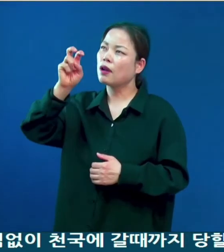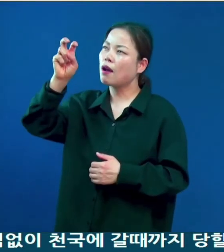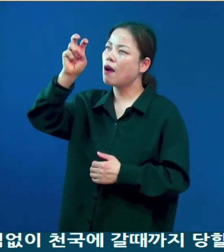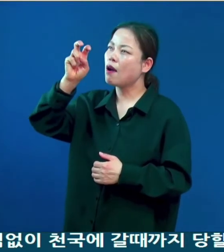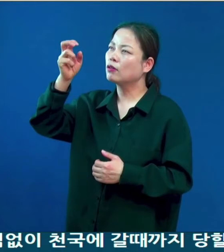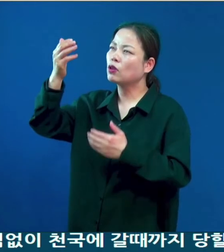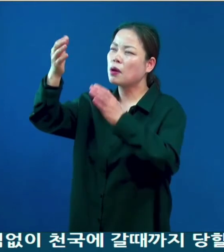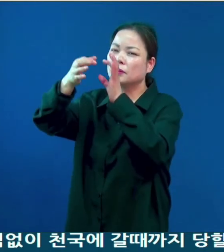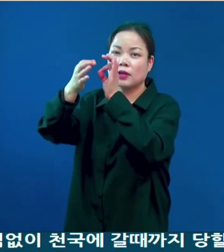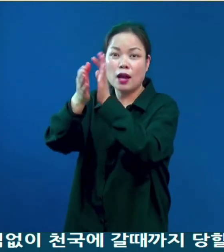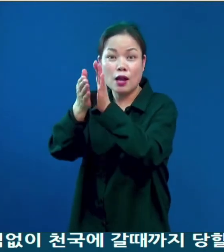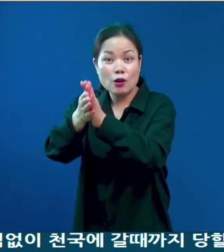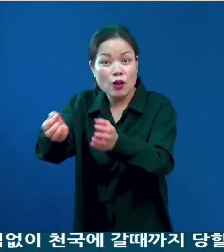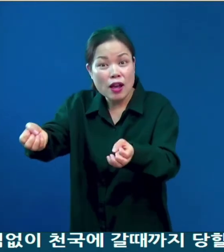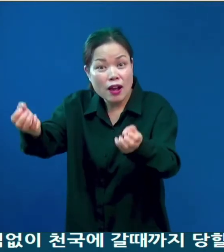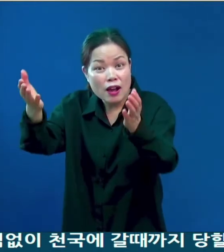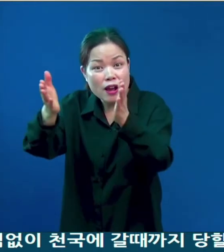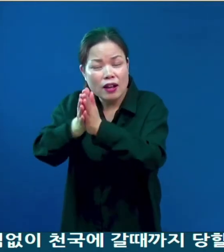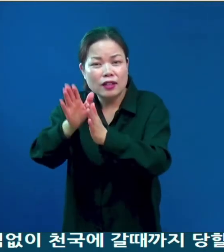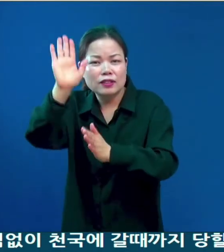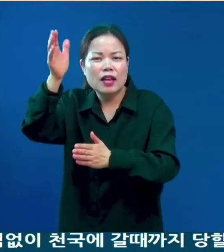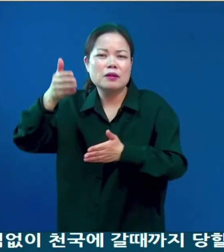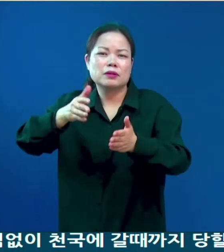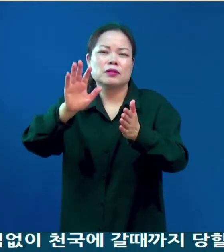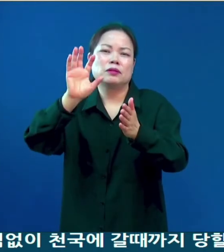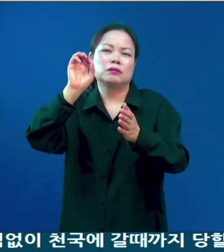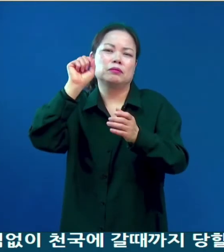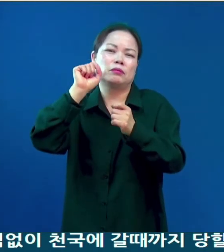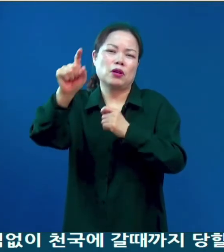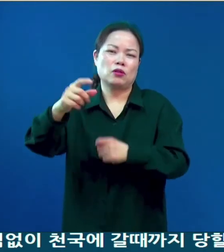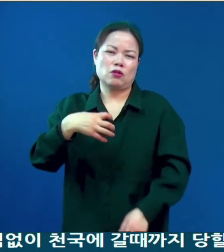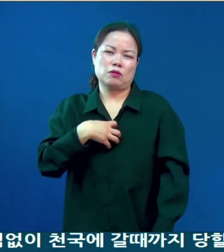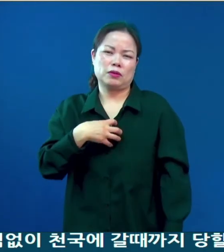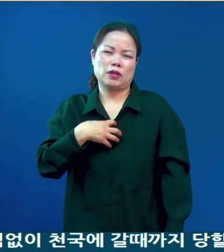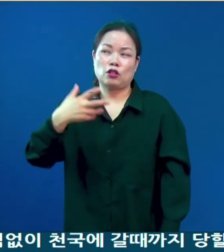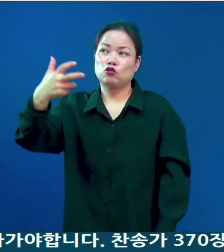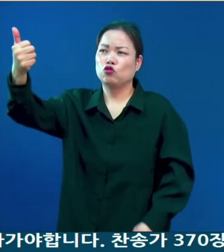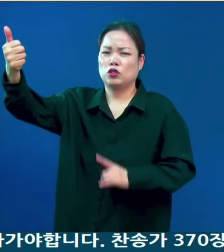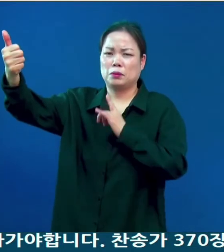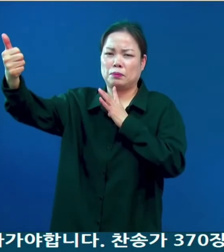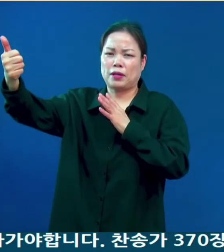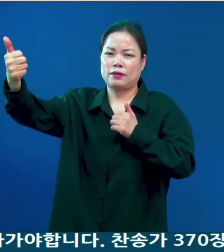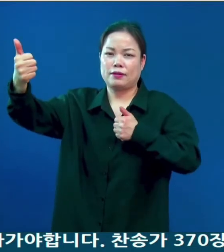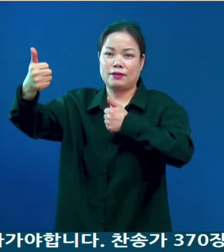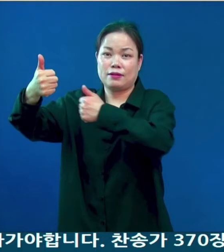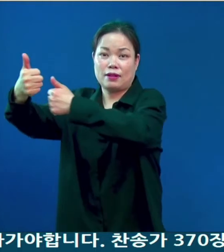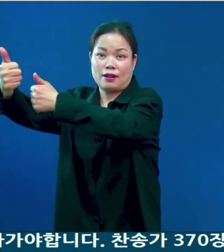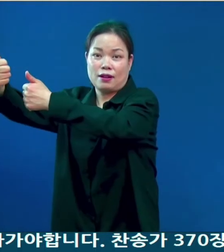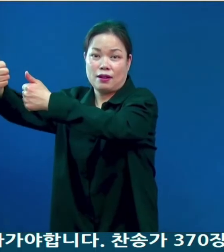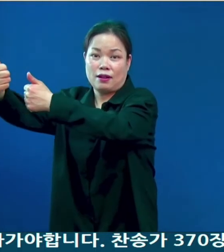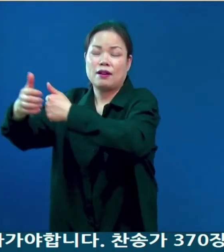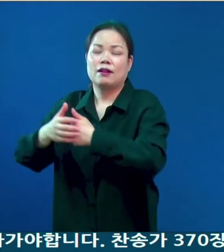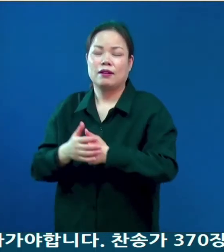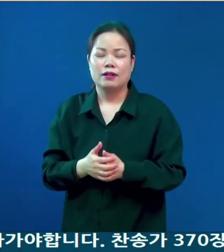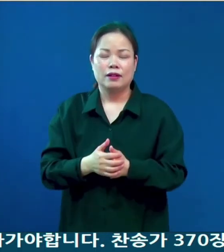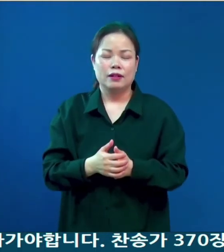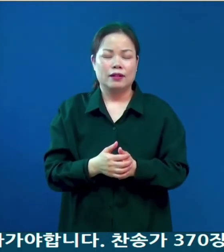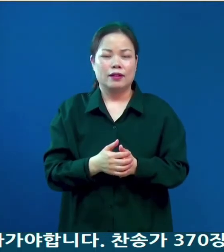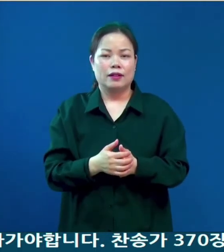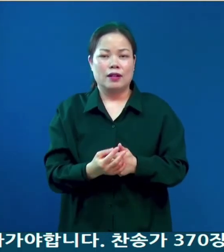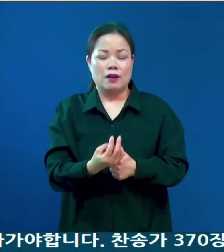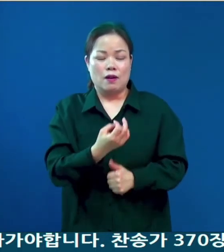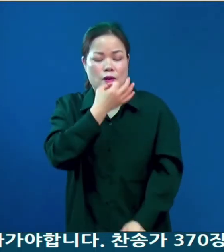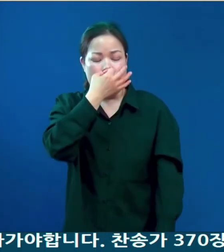찬송하면서 할렐루야 할렐루야 내 앞길 멀고 험해도 나 주님만 따라가리. 이렇게 한숨이